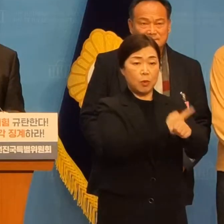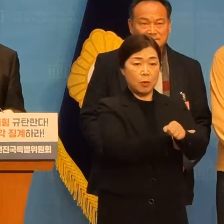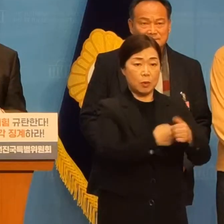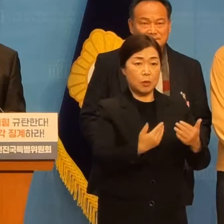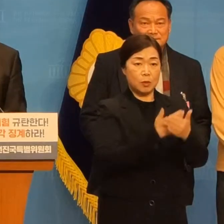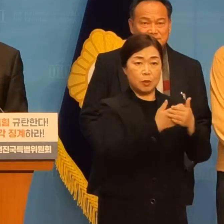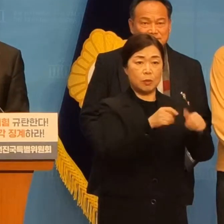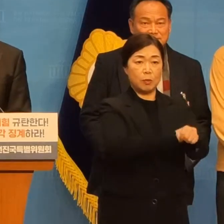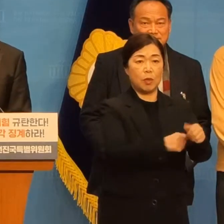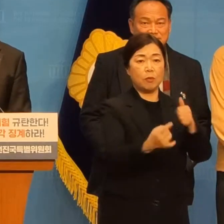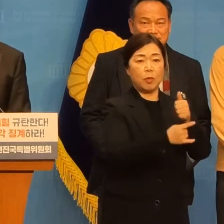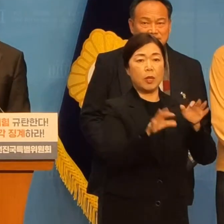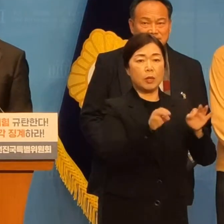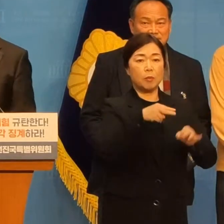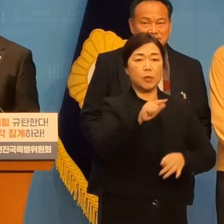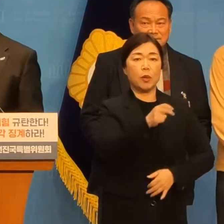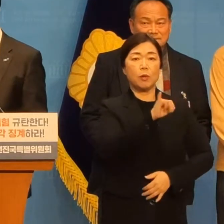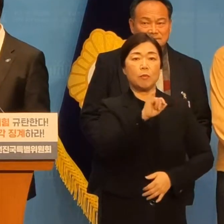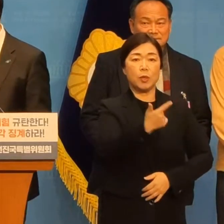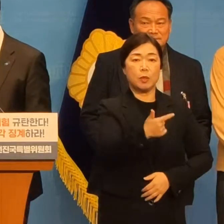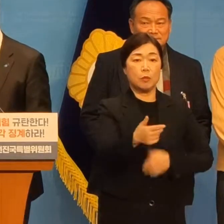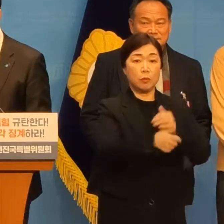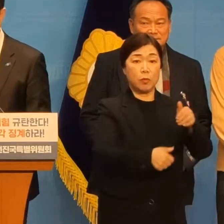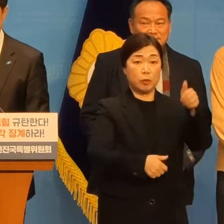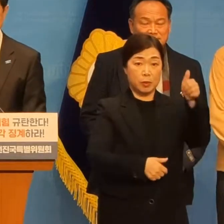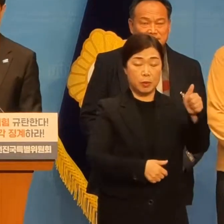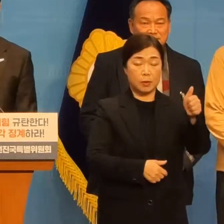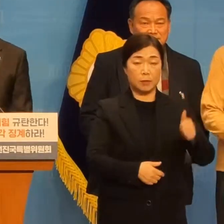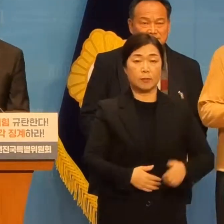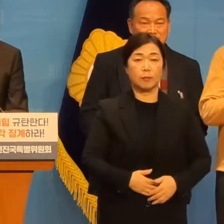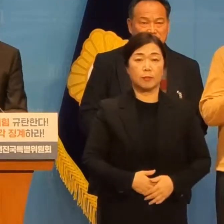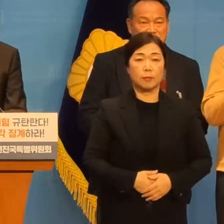특별위원회 김선민 위원장님 오셨습니다.